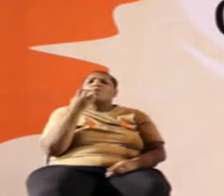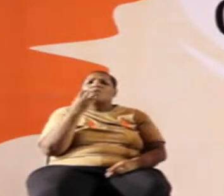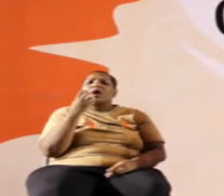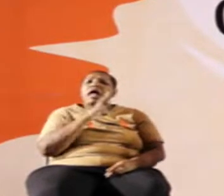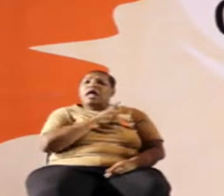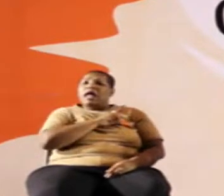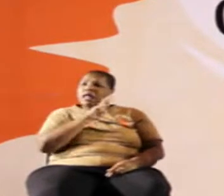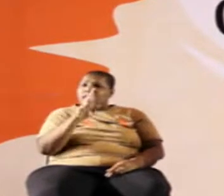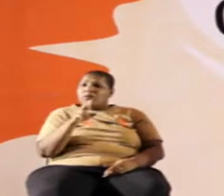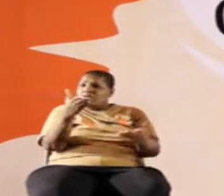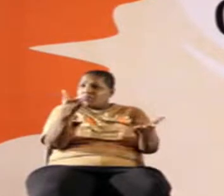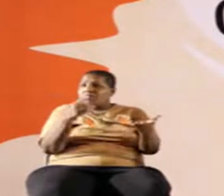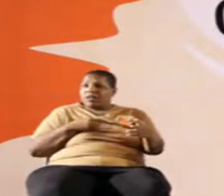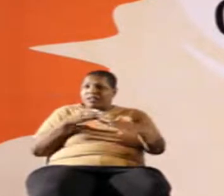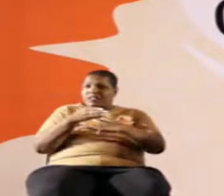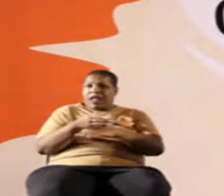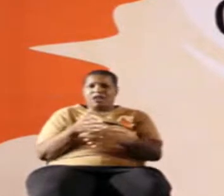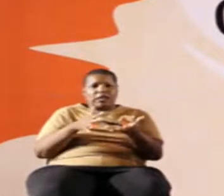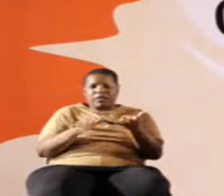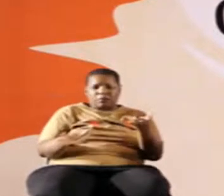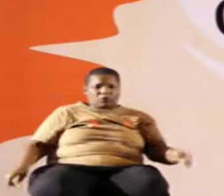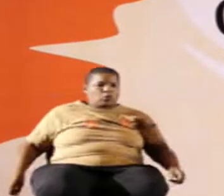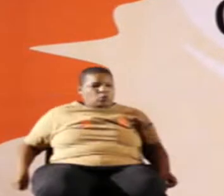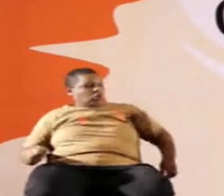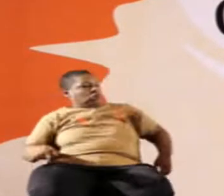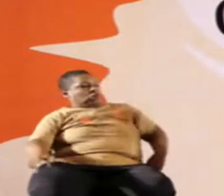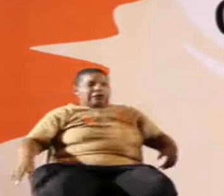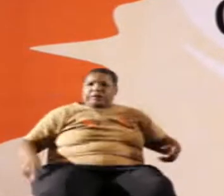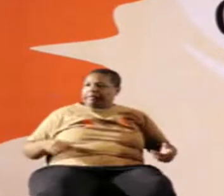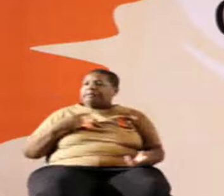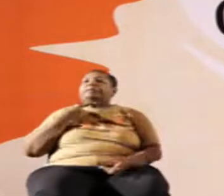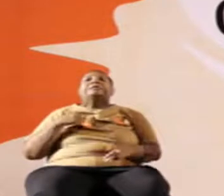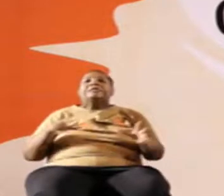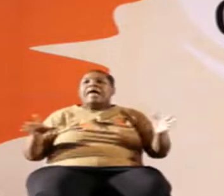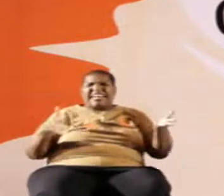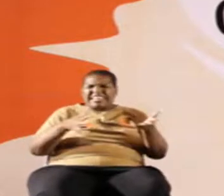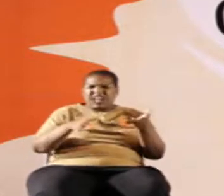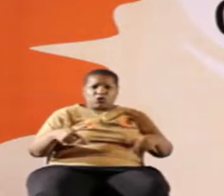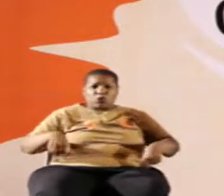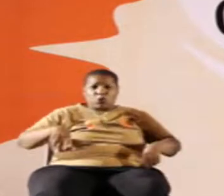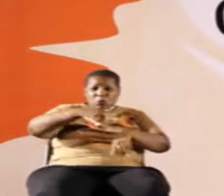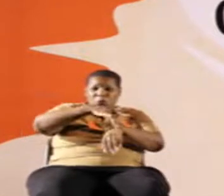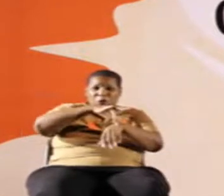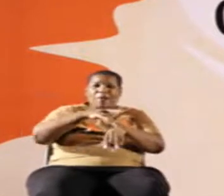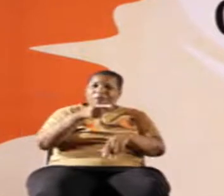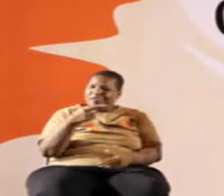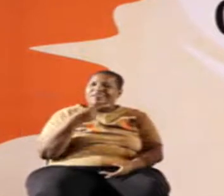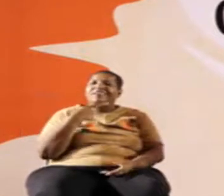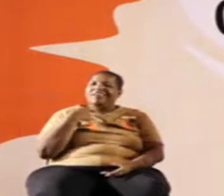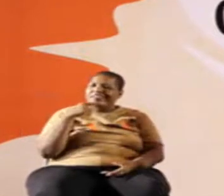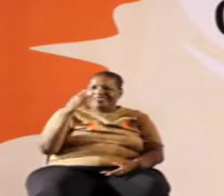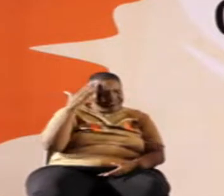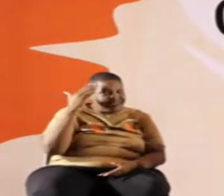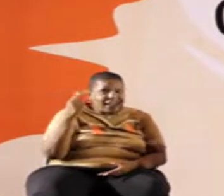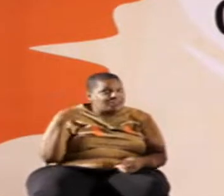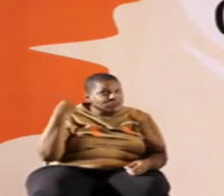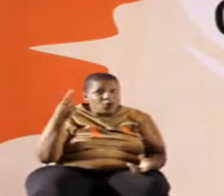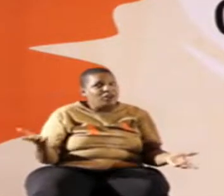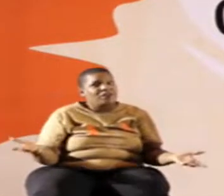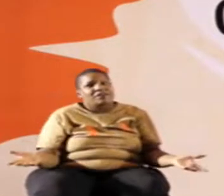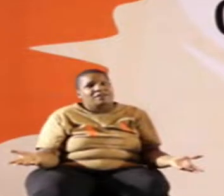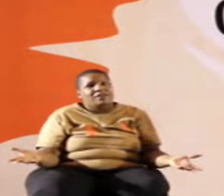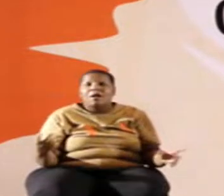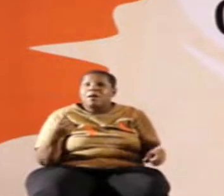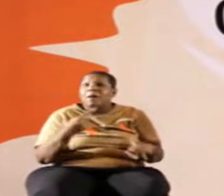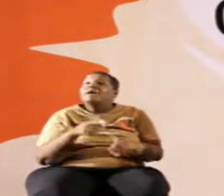você tem que entrar com tudo, e quem samba já sai correndo, né? Vai correndo, não, já sai rebolando, não é não, velhinho? A gente já sai doida, né?